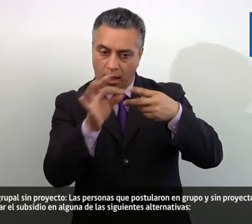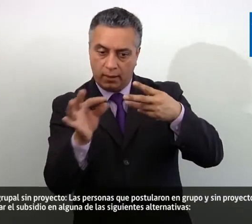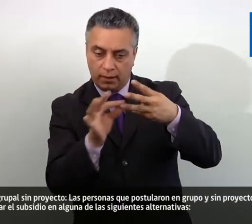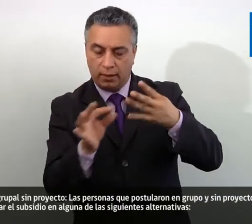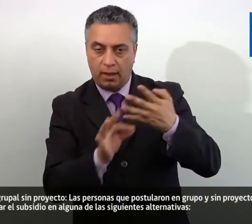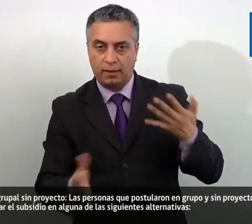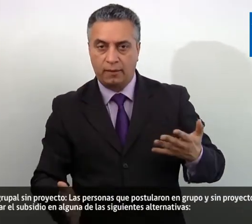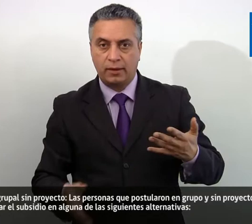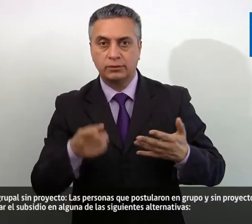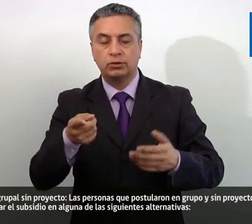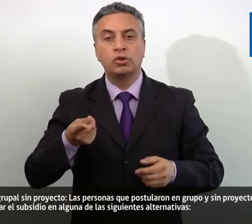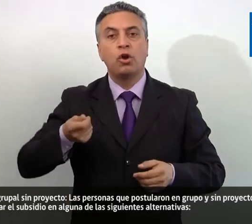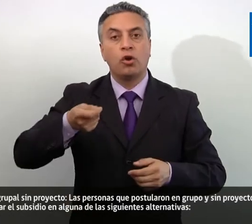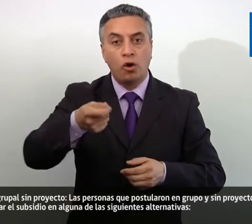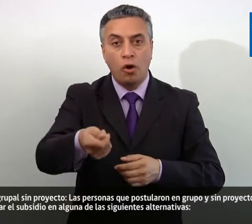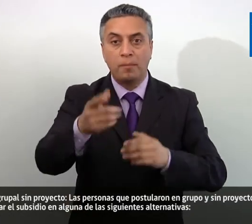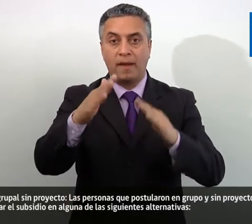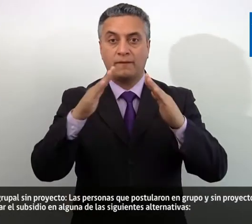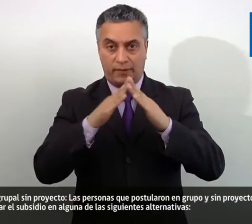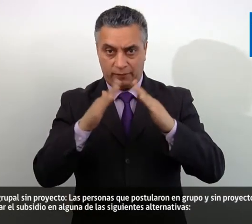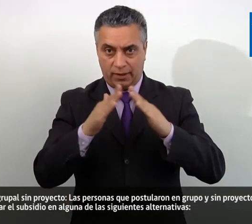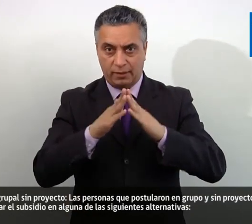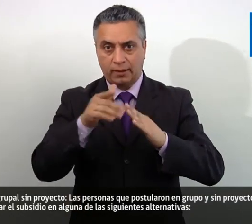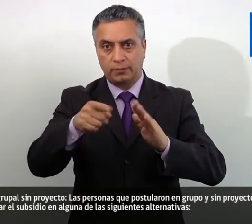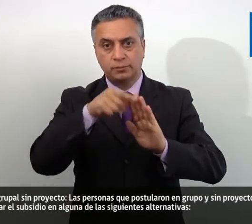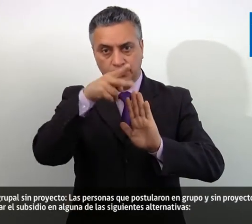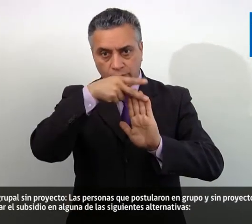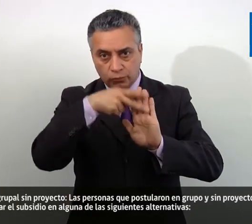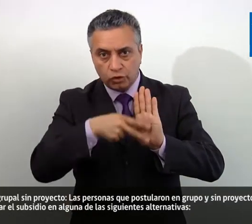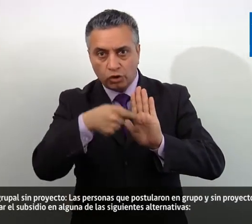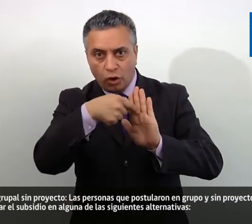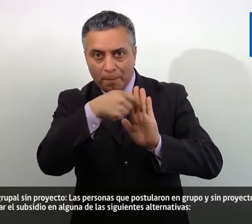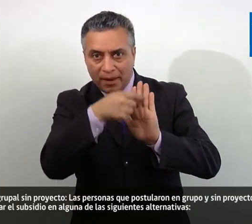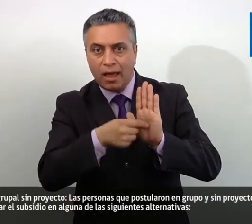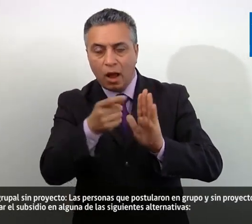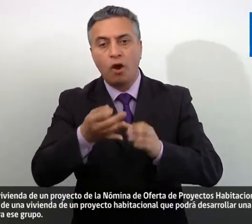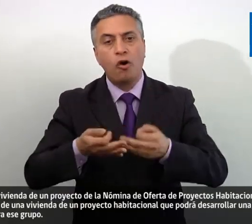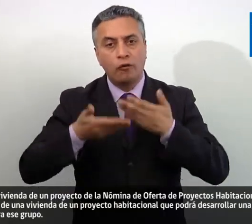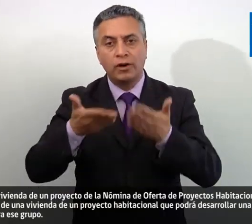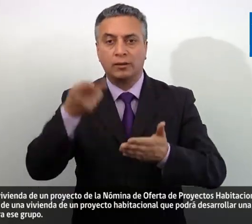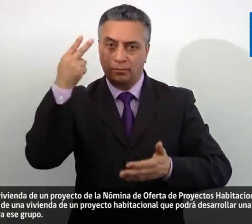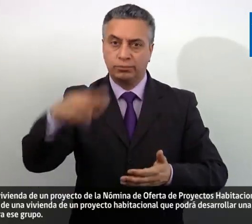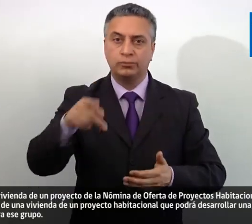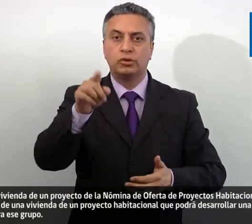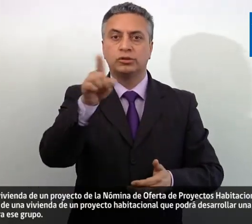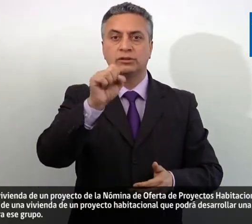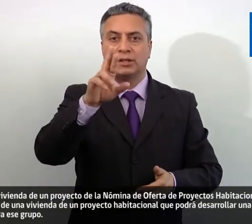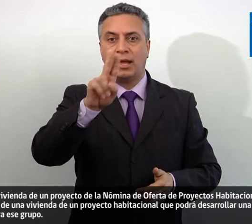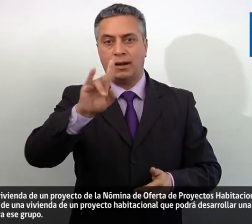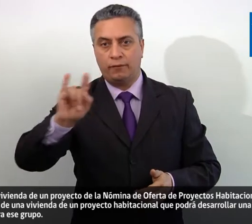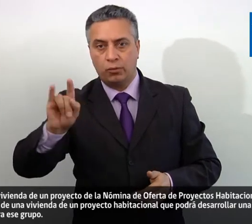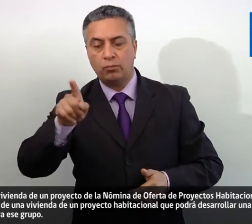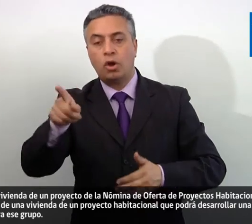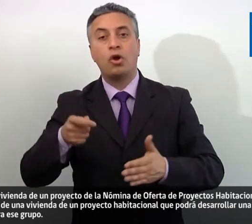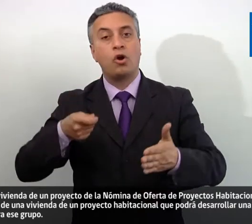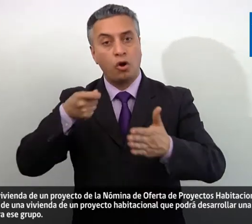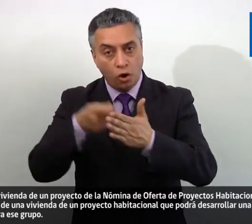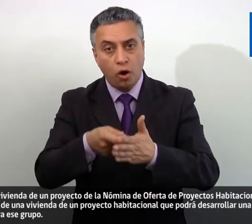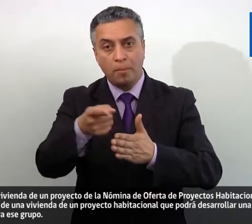proyecto habitacional pueden aplicar el subsidio en alguna de las siguientes alternativas: compra de una vivienda de un proyecto de la nómina de oferta de